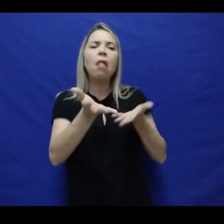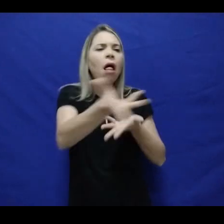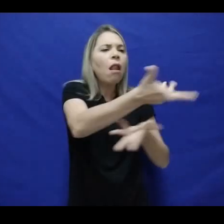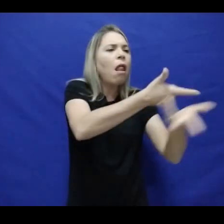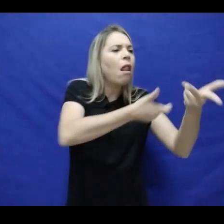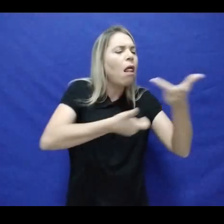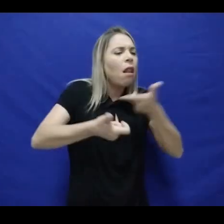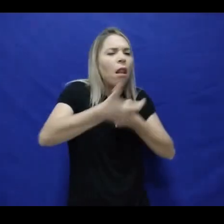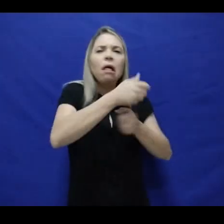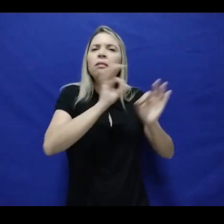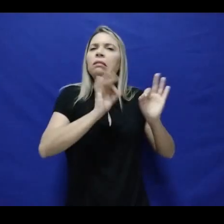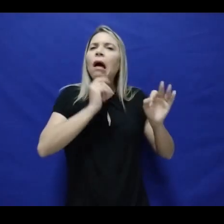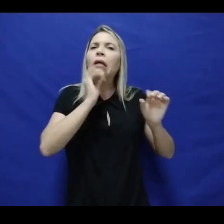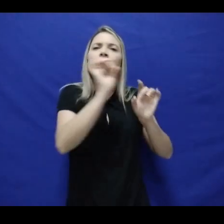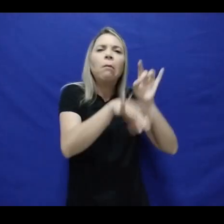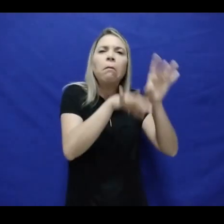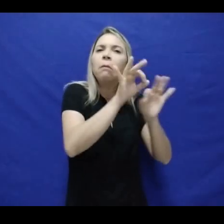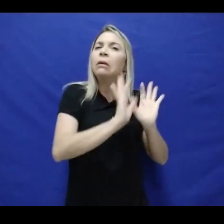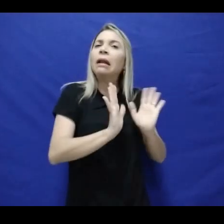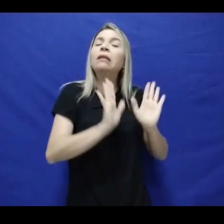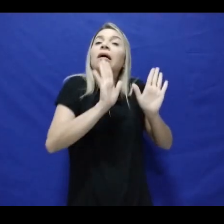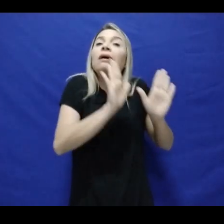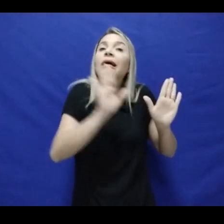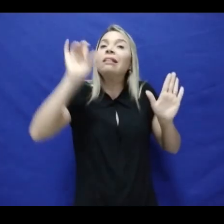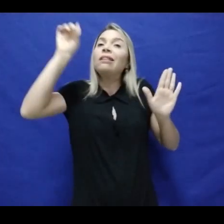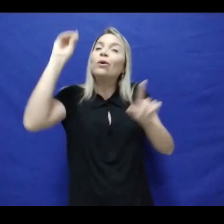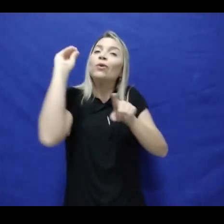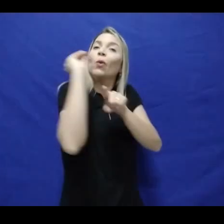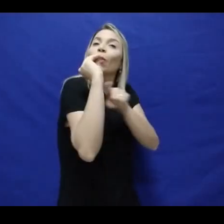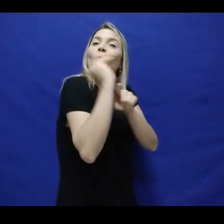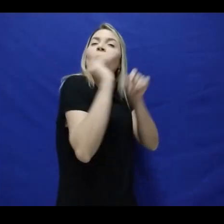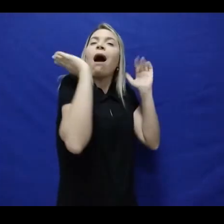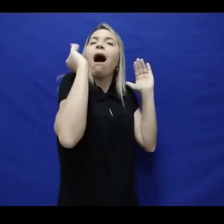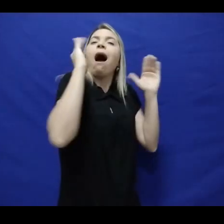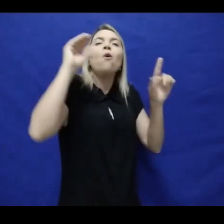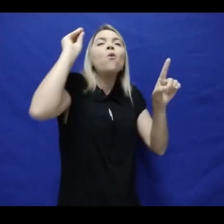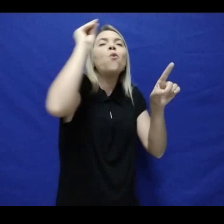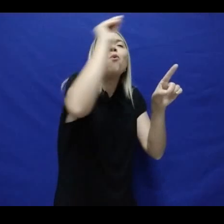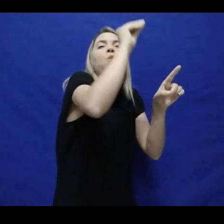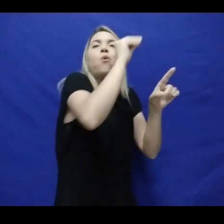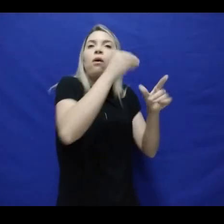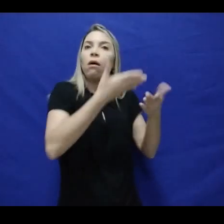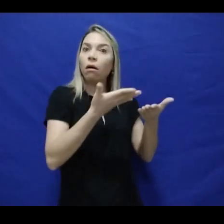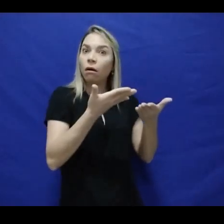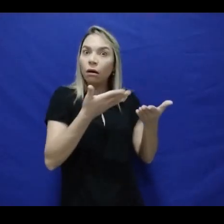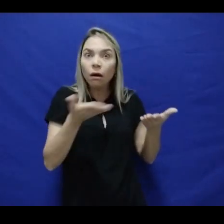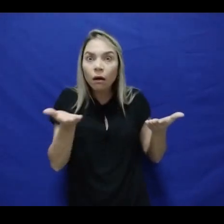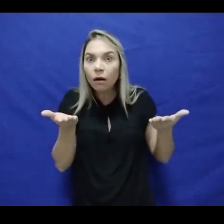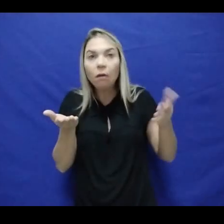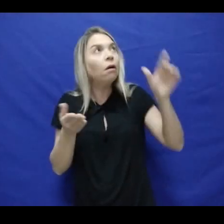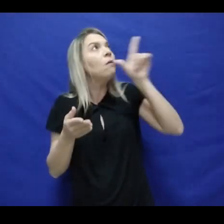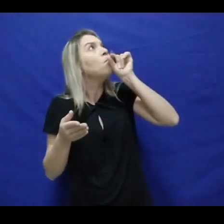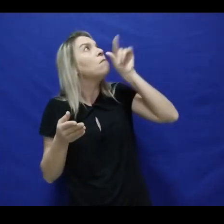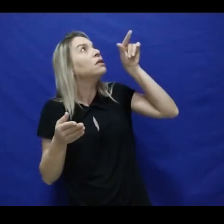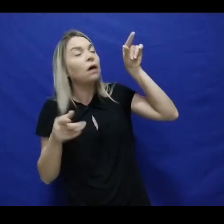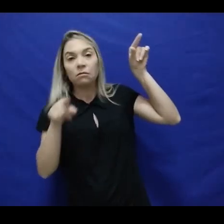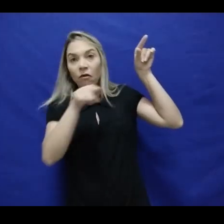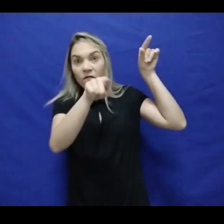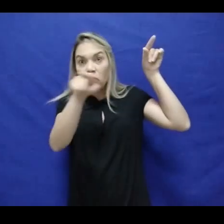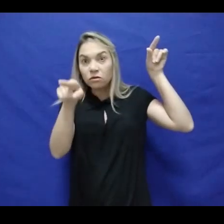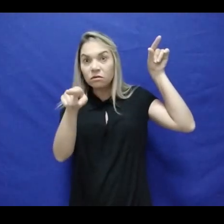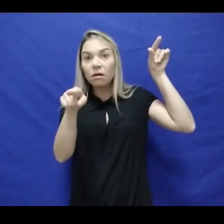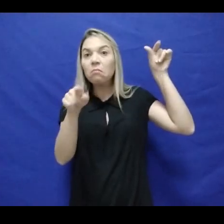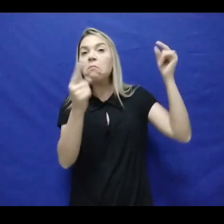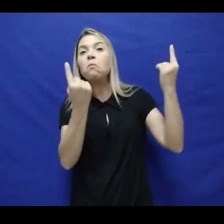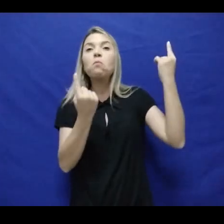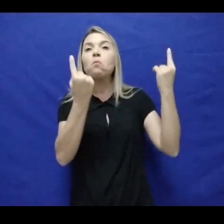colhem, nem ajuntam em celeiros. Contudo, vosso Pai Celeste as sustenta. Porventura não valeis